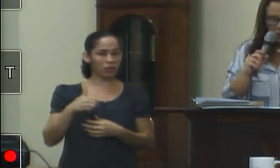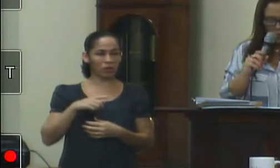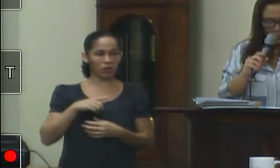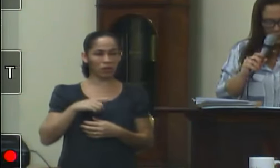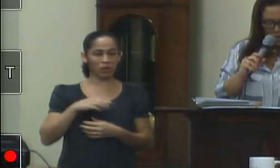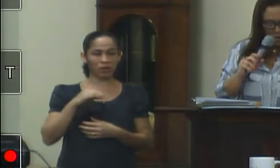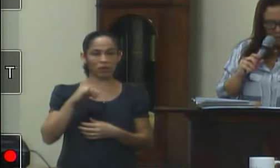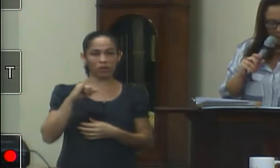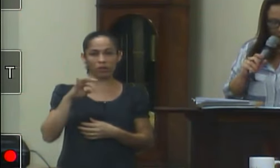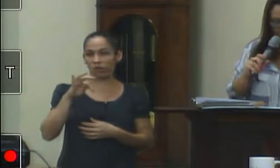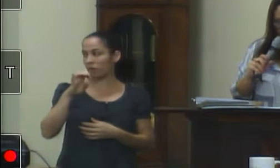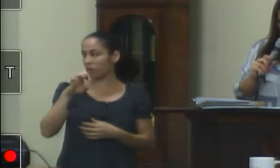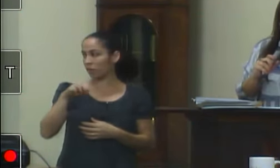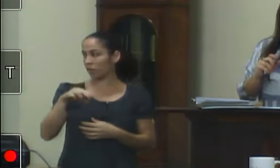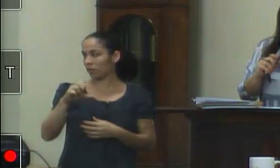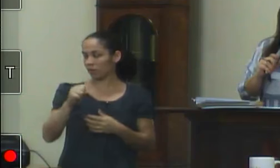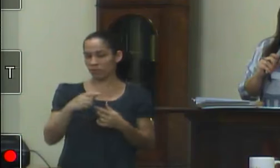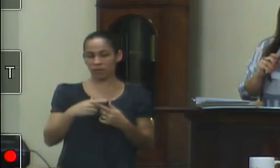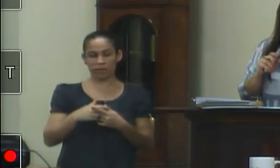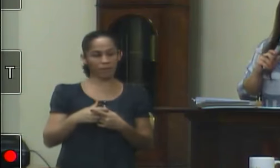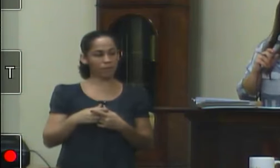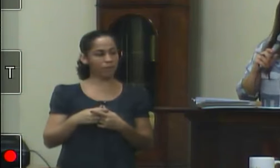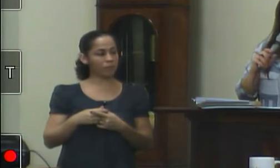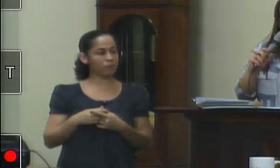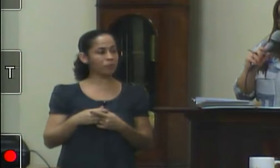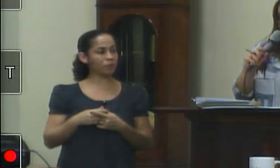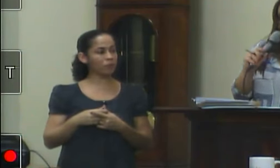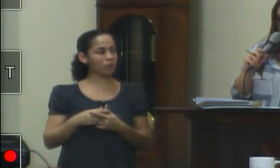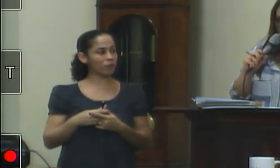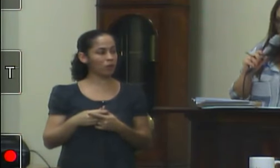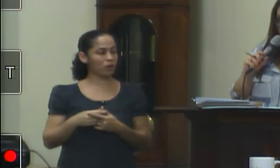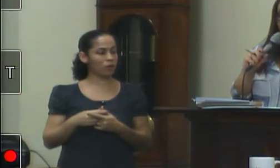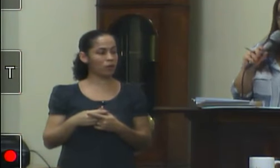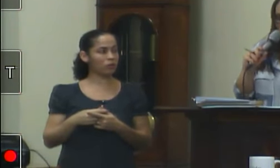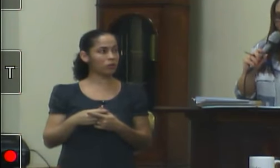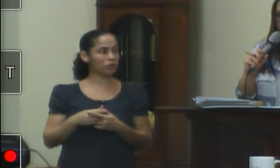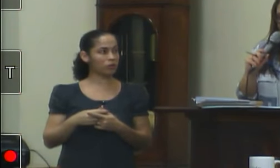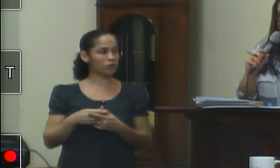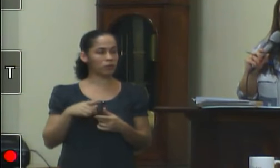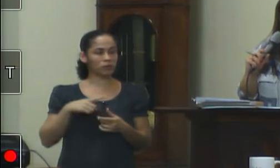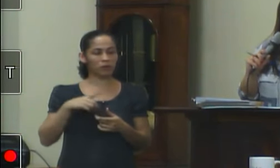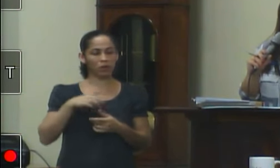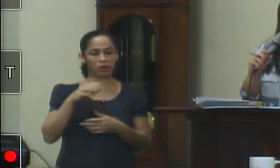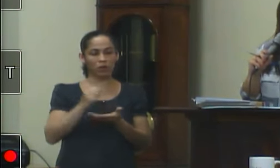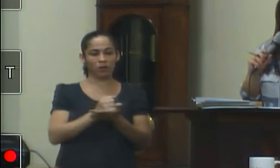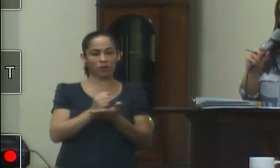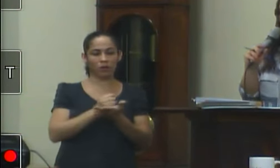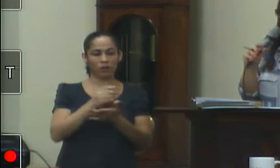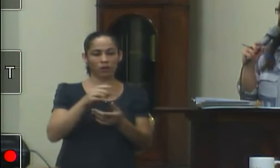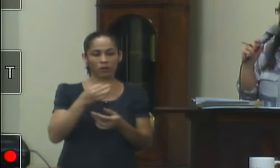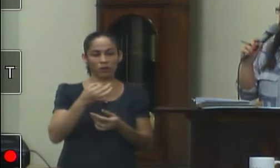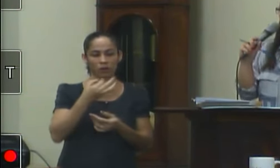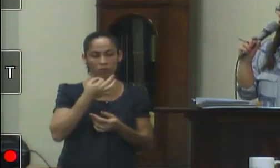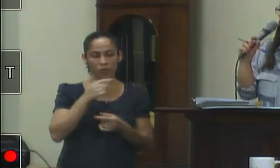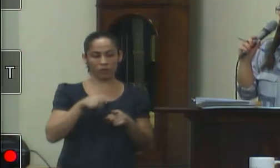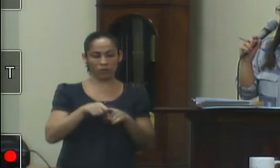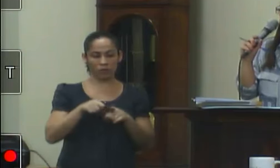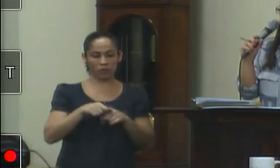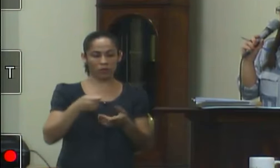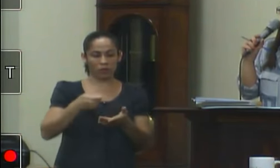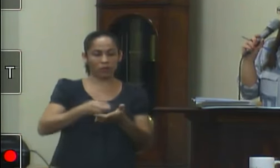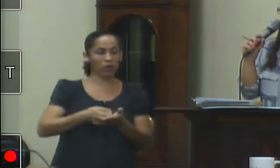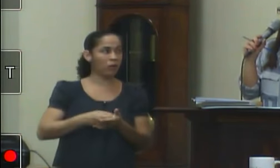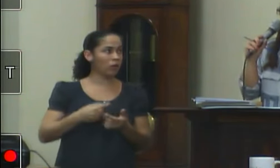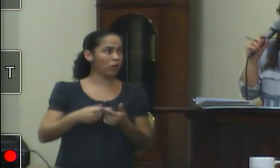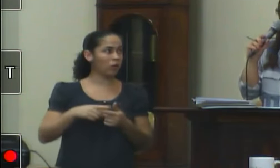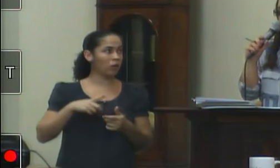a farmácia básica. Bom, a farmácia de mandados. Nós conseguimos fazer a licitação, ainda está